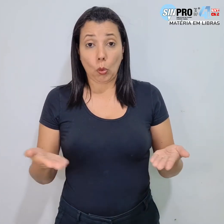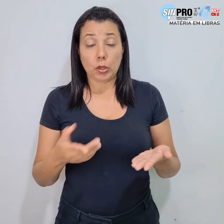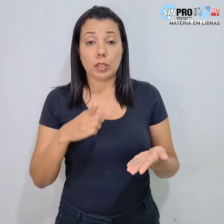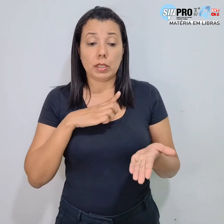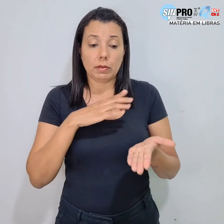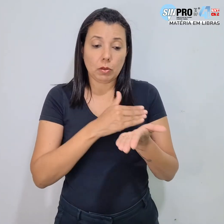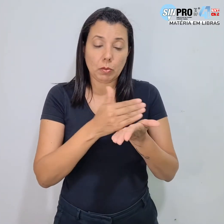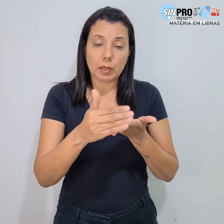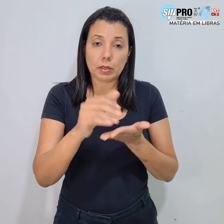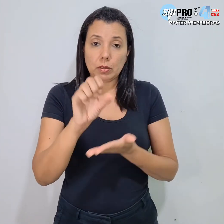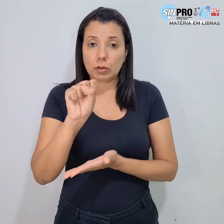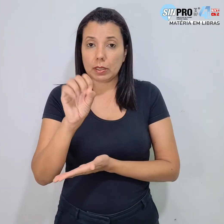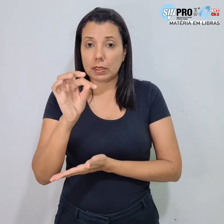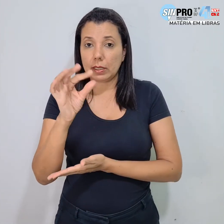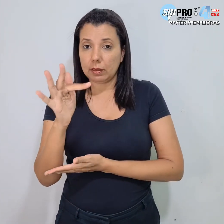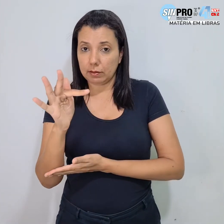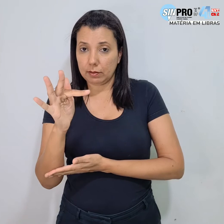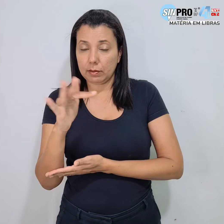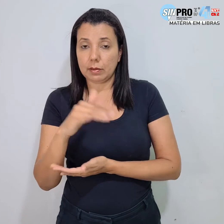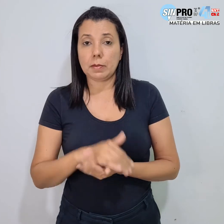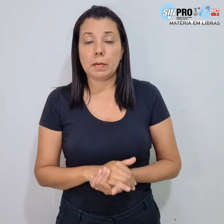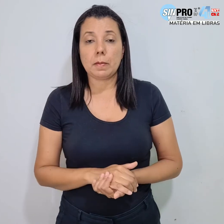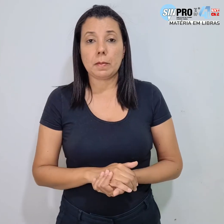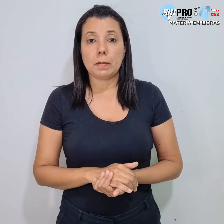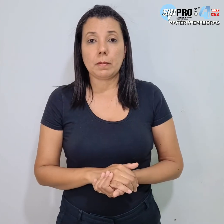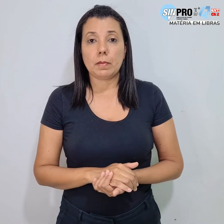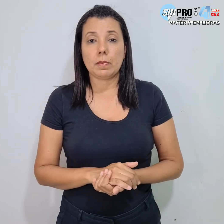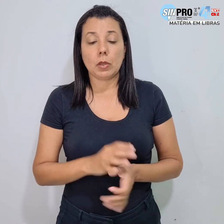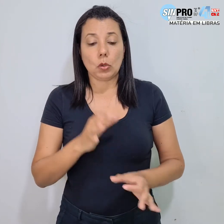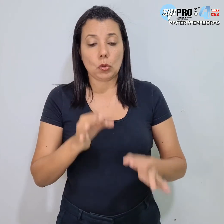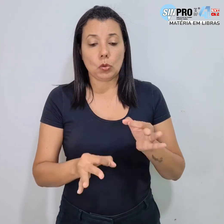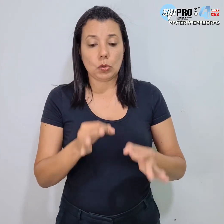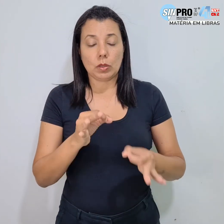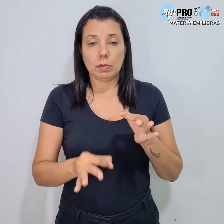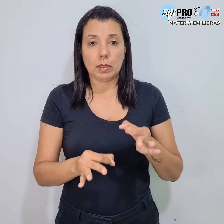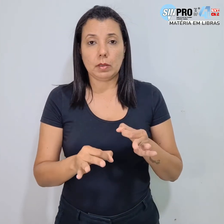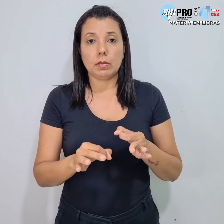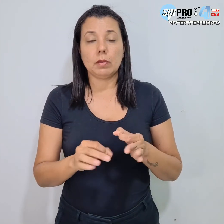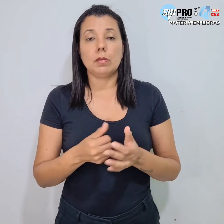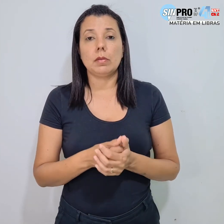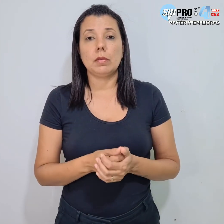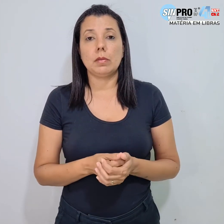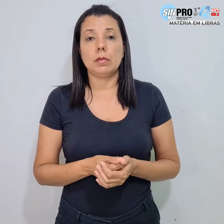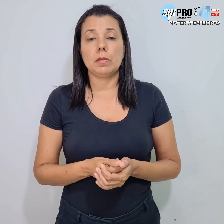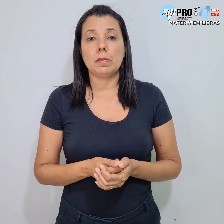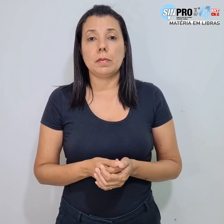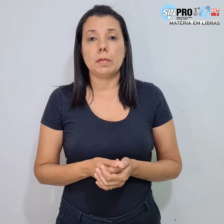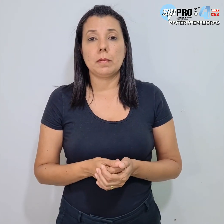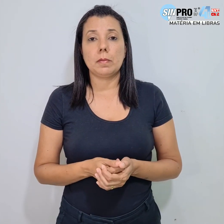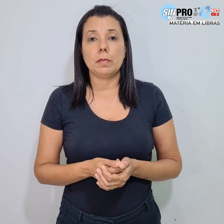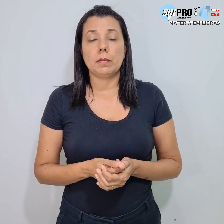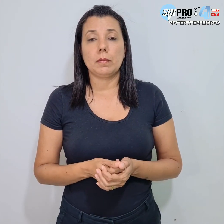Hoje teve início no STF o julgamento da ADI